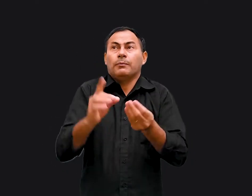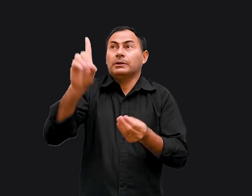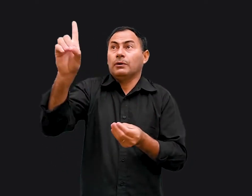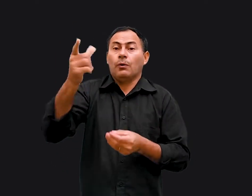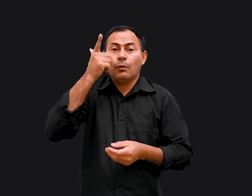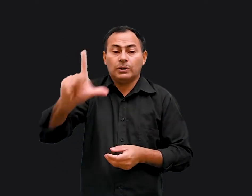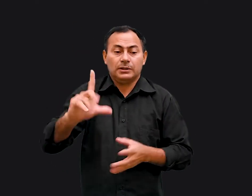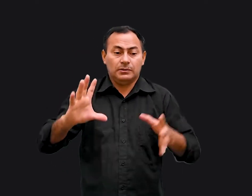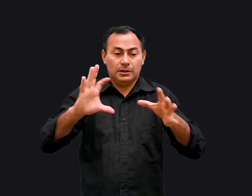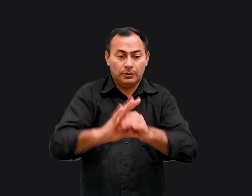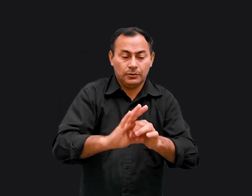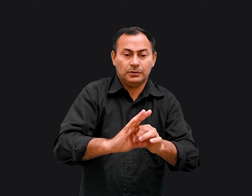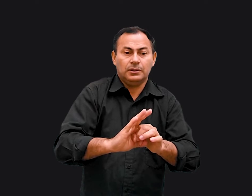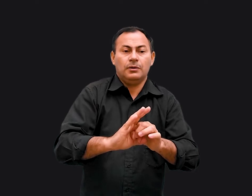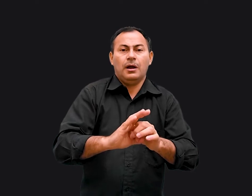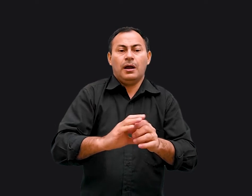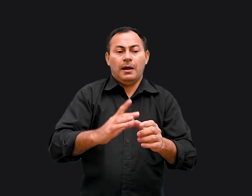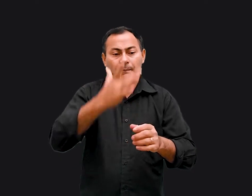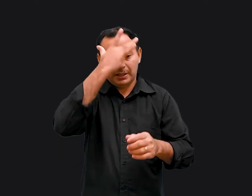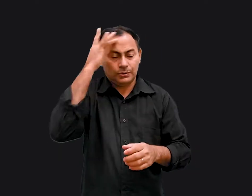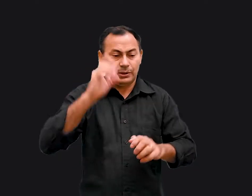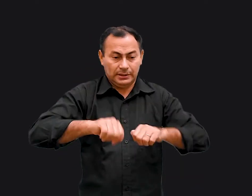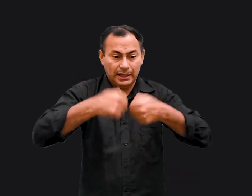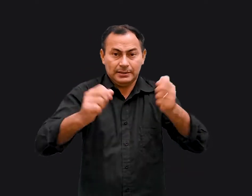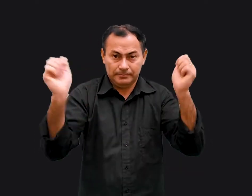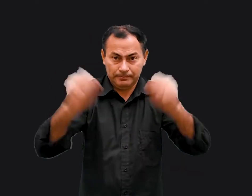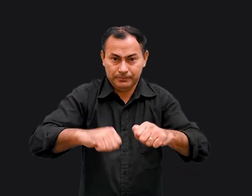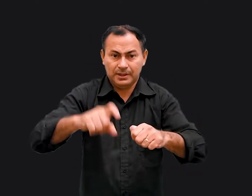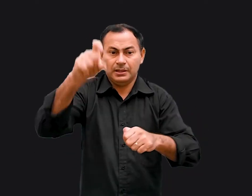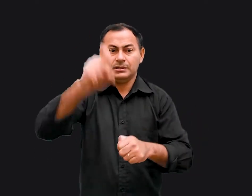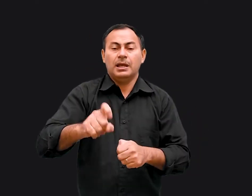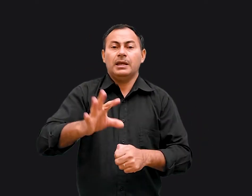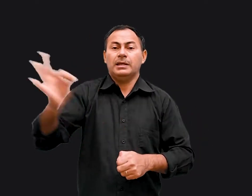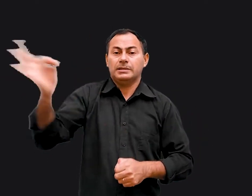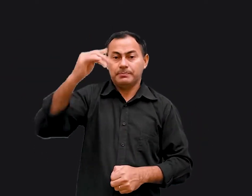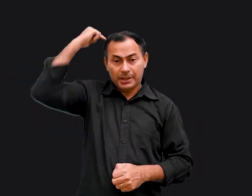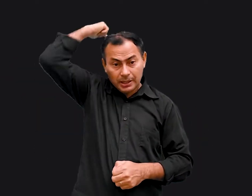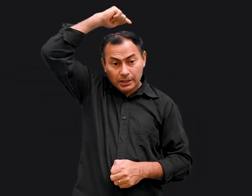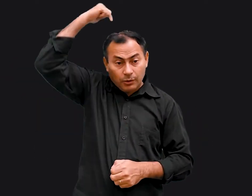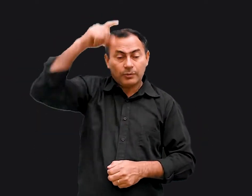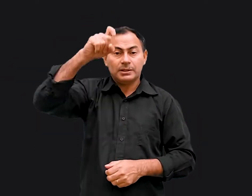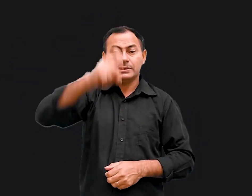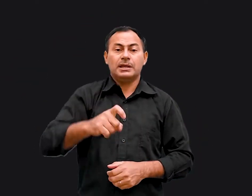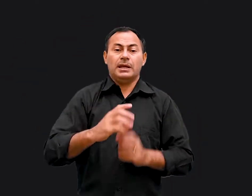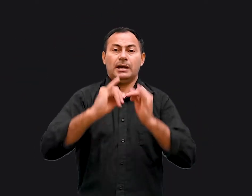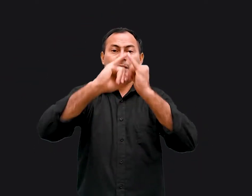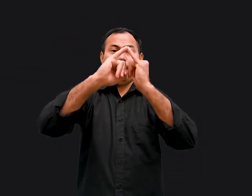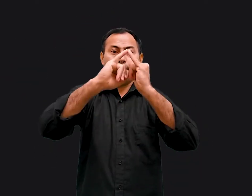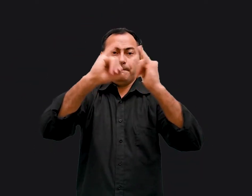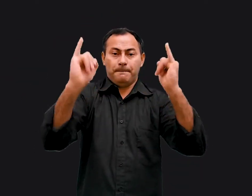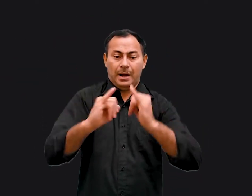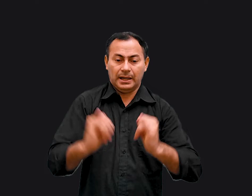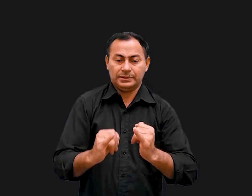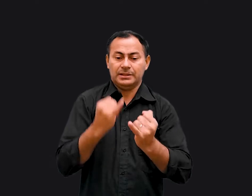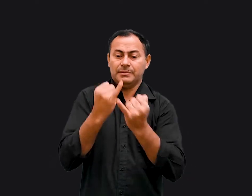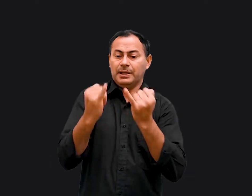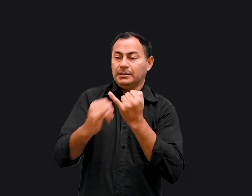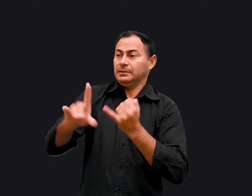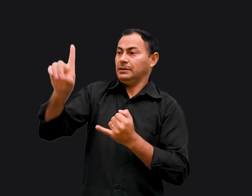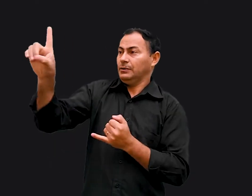conseguiu reunir o homem e devolver a ele essa capacidade de ser espiritual e de ser a imagem e semelhança do Criador. Então,